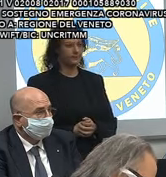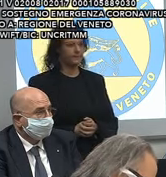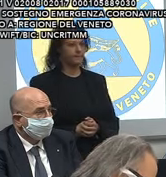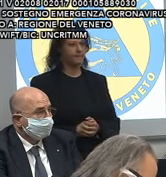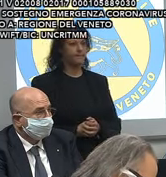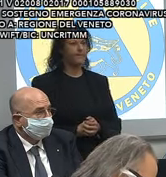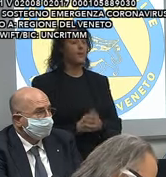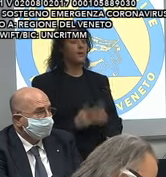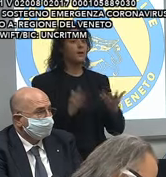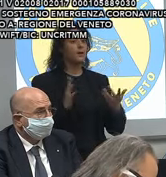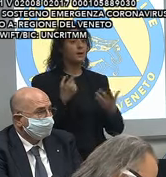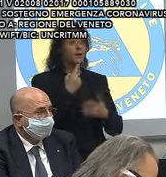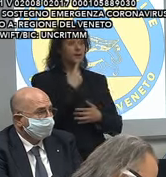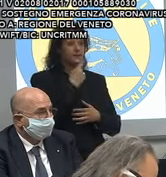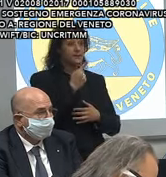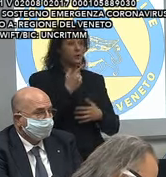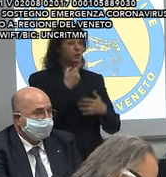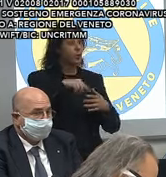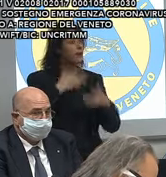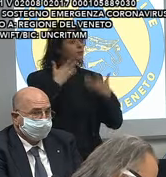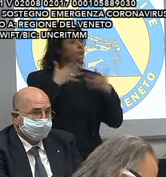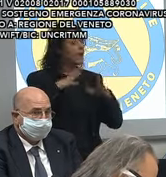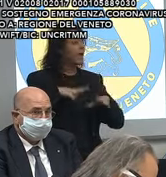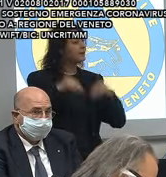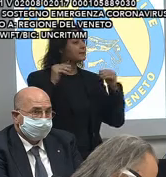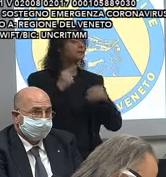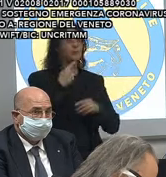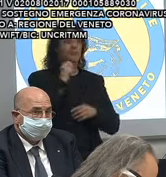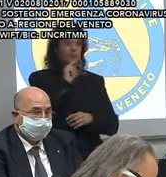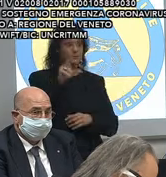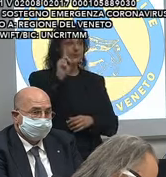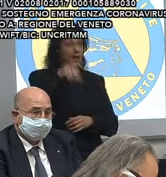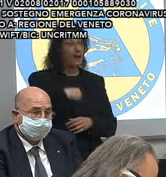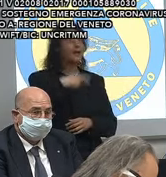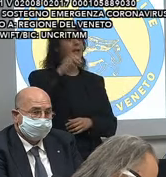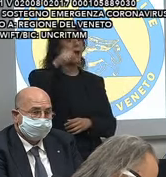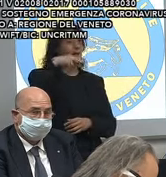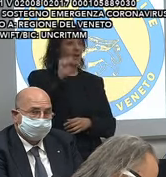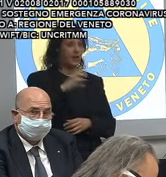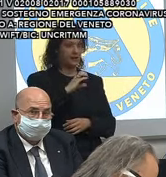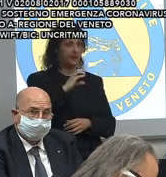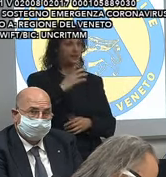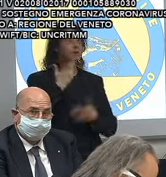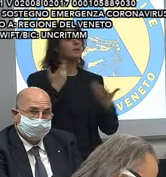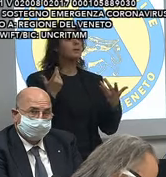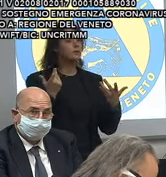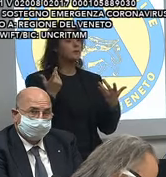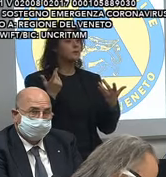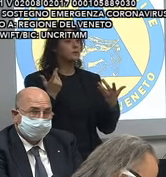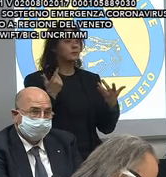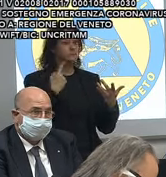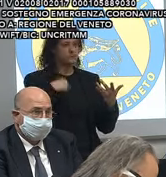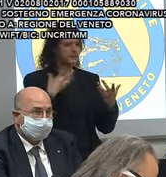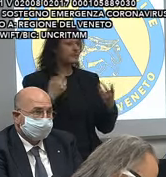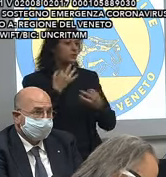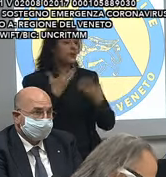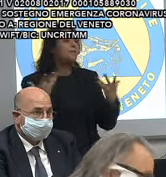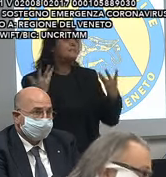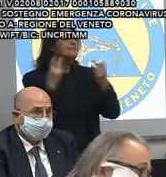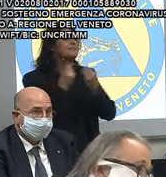fin dall'inizio scritto all'ANAC su questa partita, nel senso che vogliamo fare un percorso assieme. Ma è nel nostro interesse che non ci siano